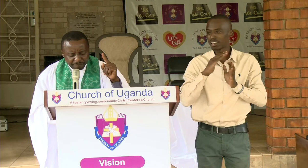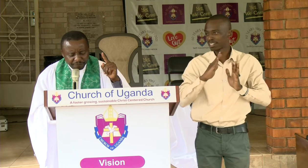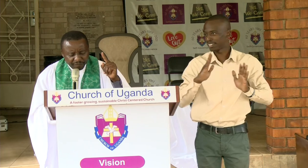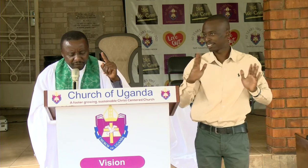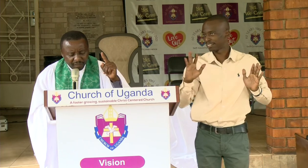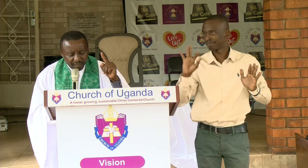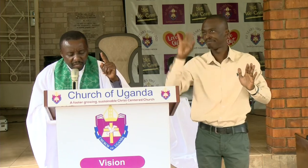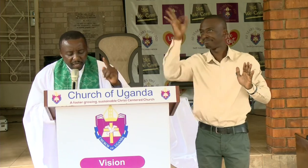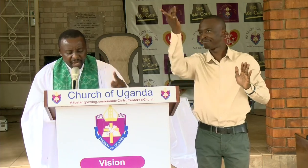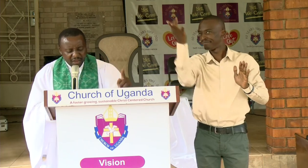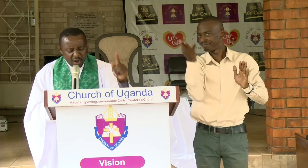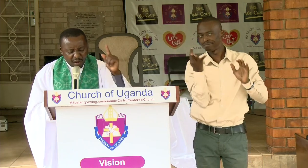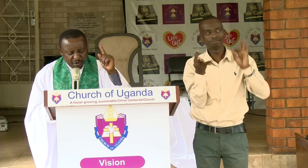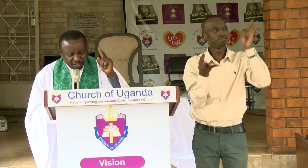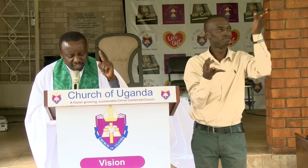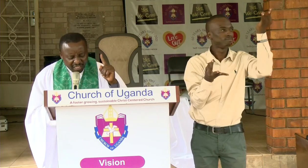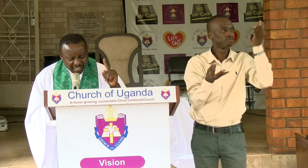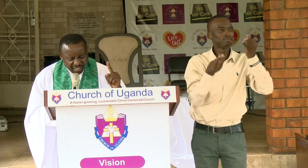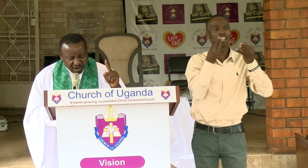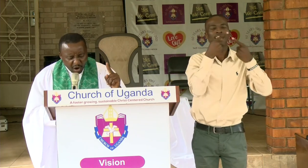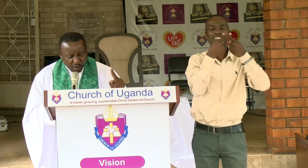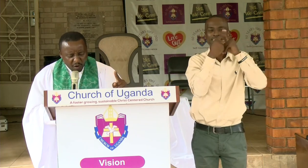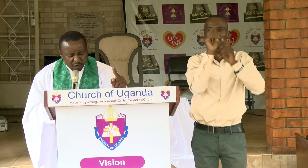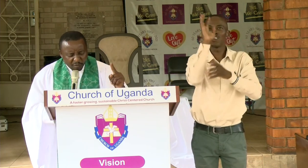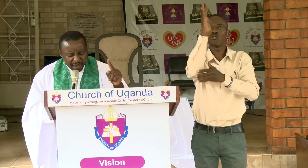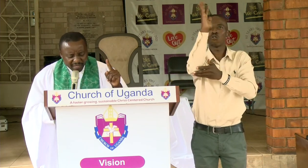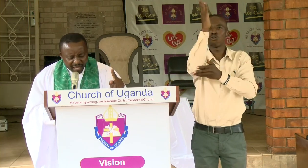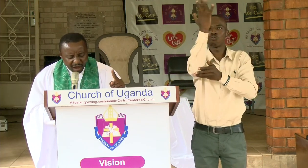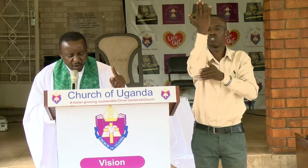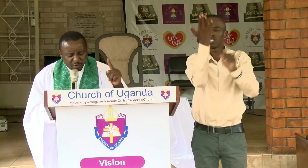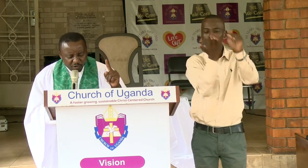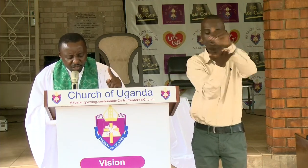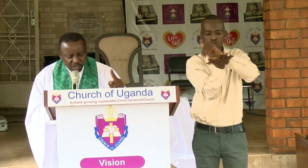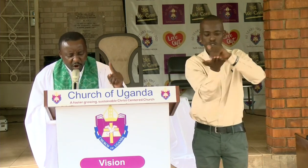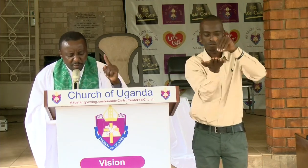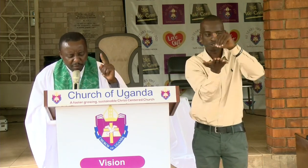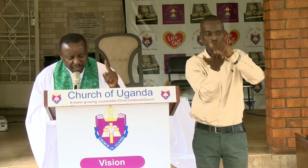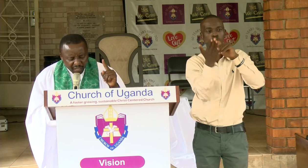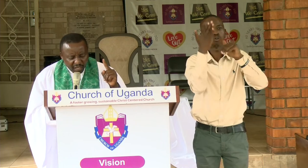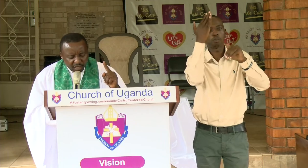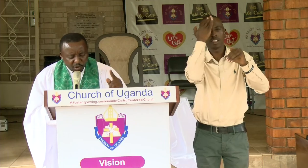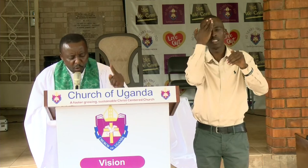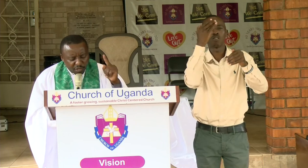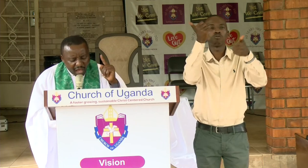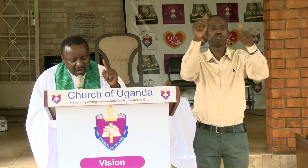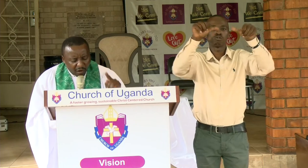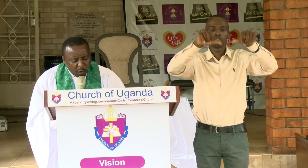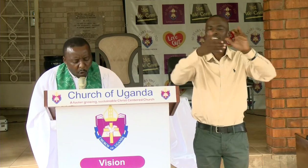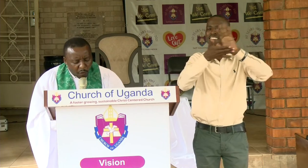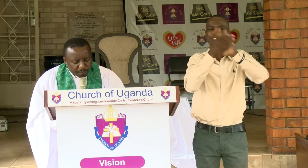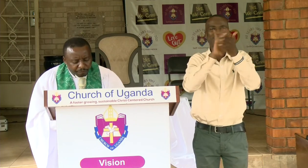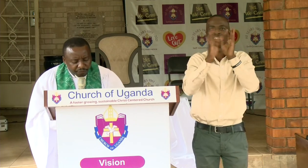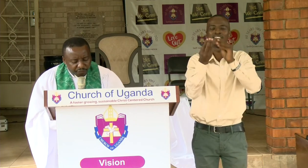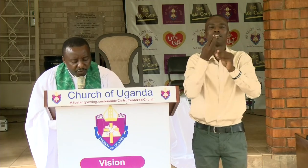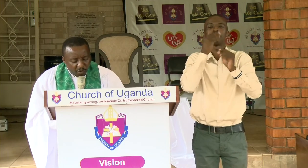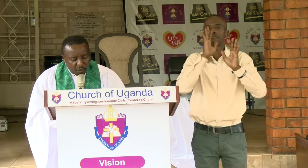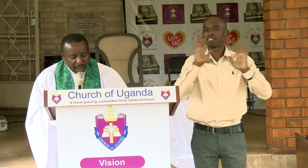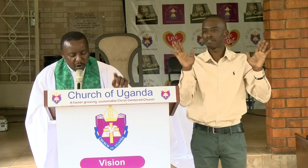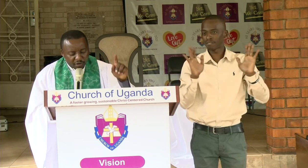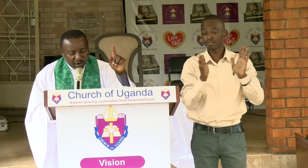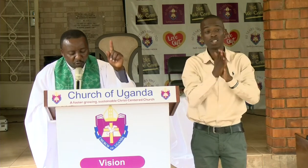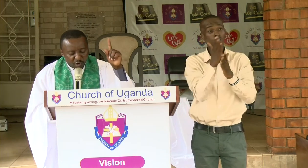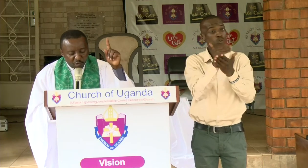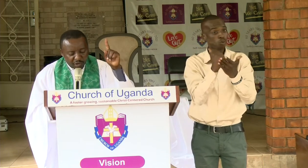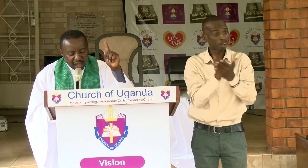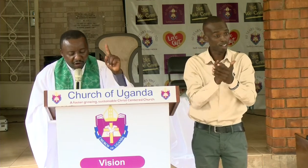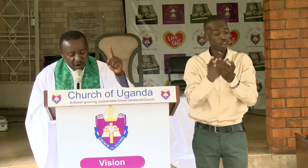bwono yagalanga. Naye omuti ogw'okumanya obulungi n'obubi togulyangako,